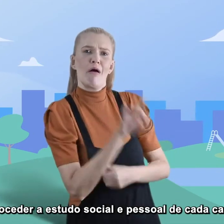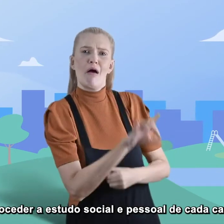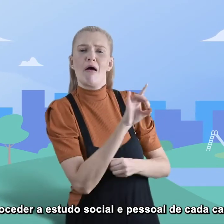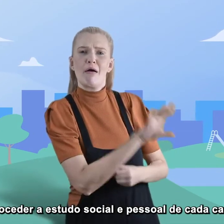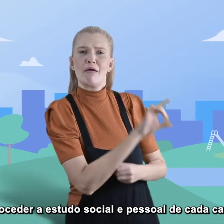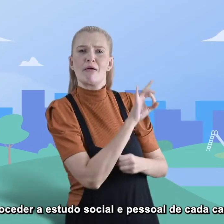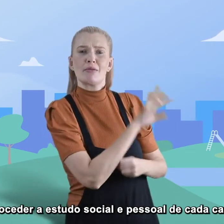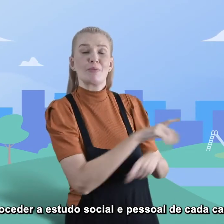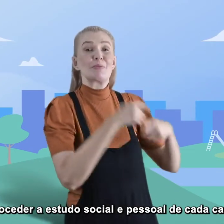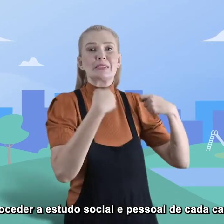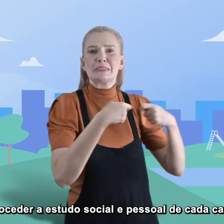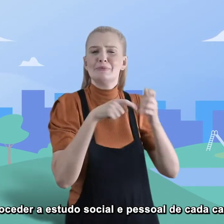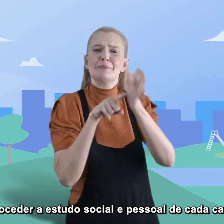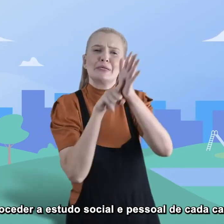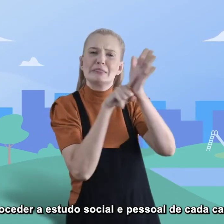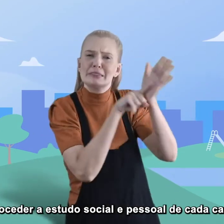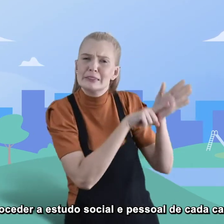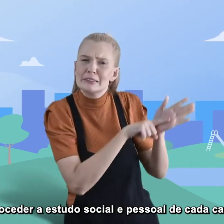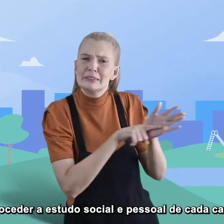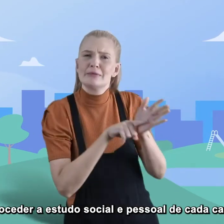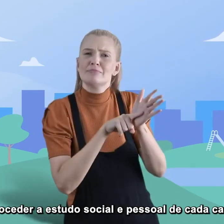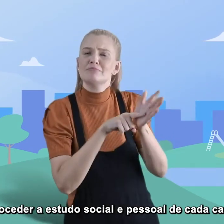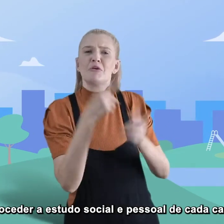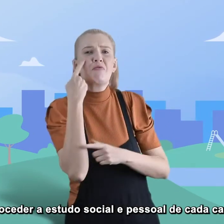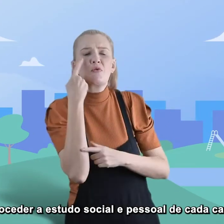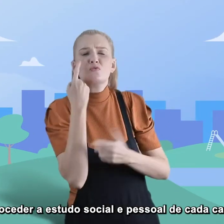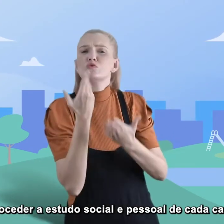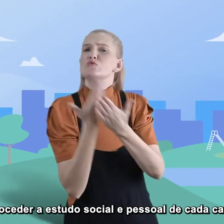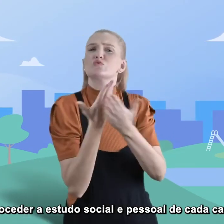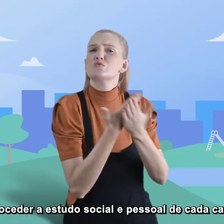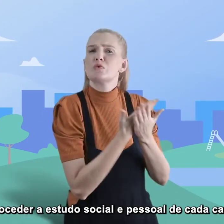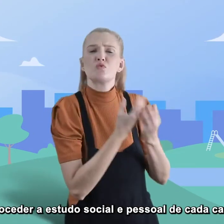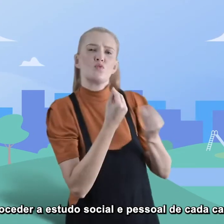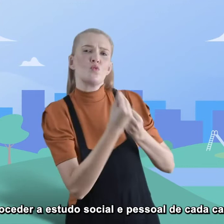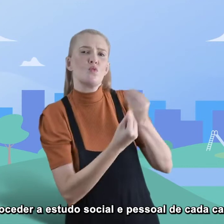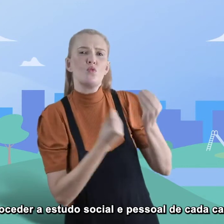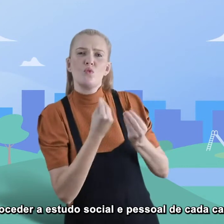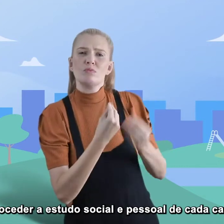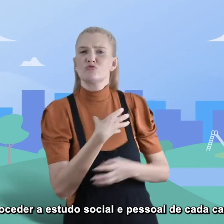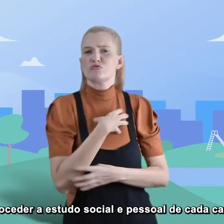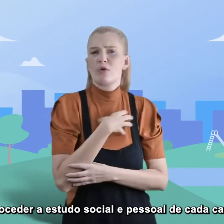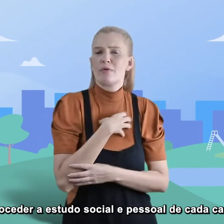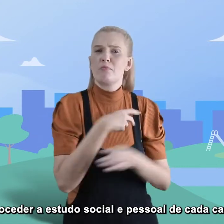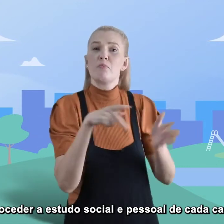Proceder a estudo social e pessoal de cada caso.